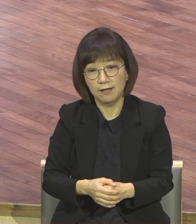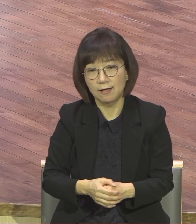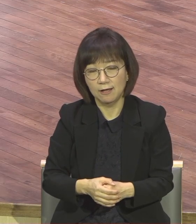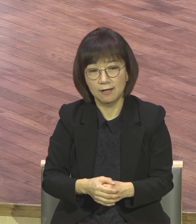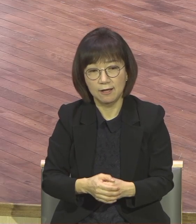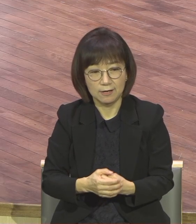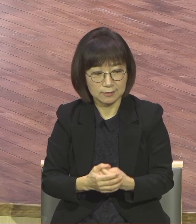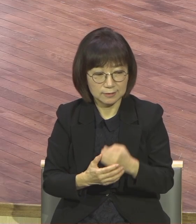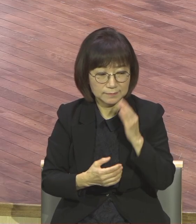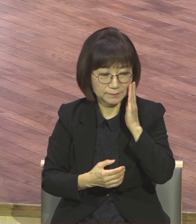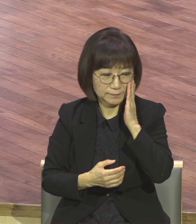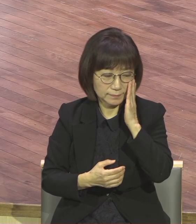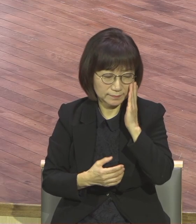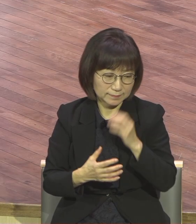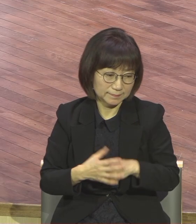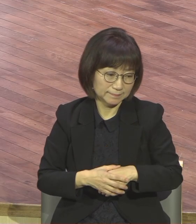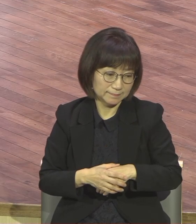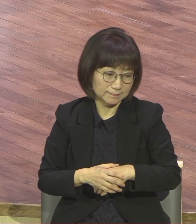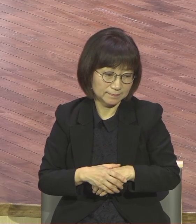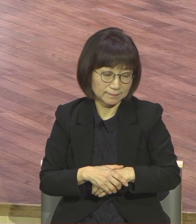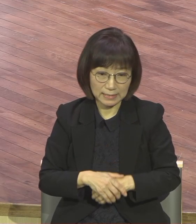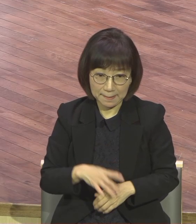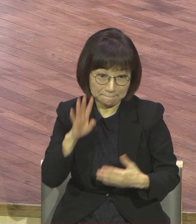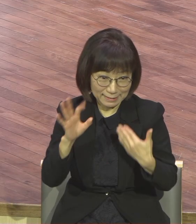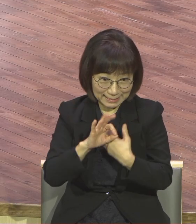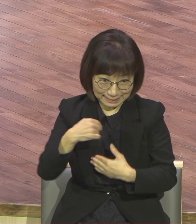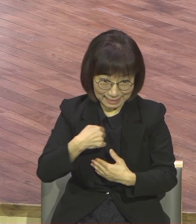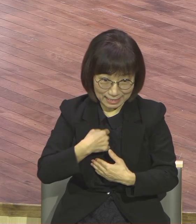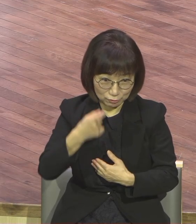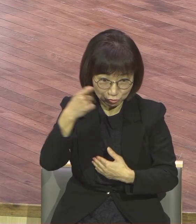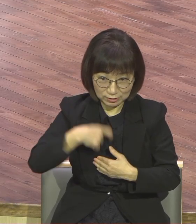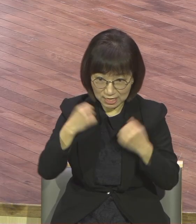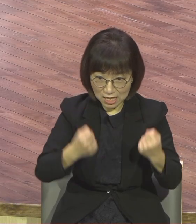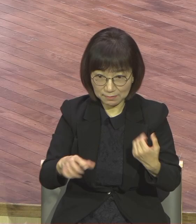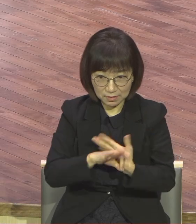제 자손이 같으면 안 나옵니다. 저는 안 나옵니다.